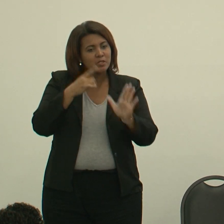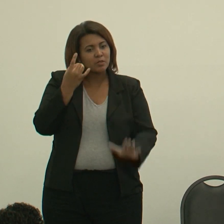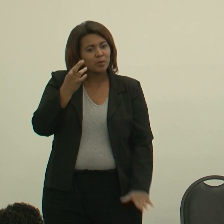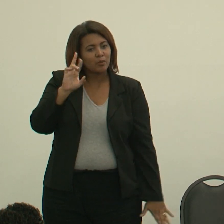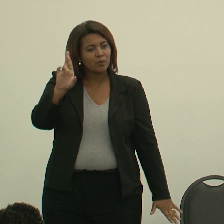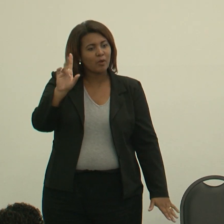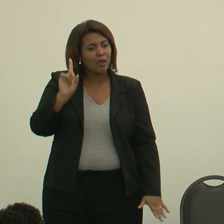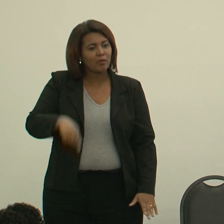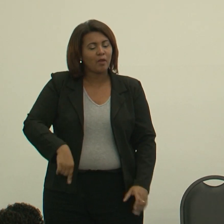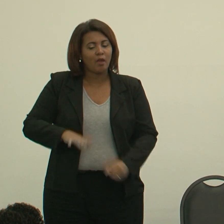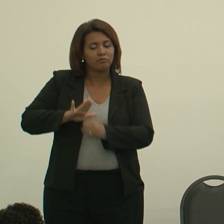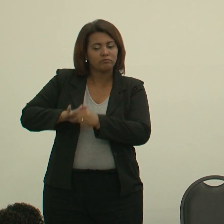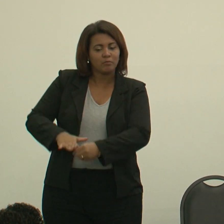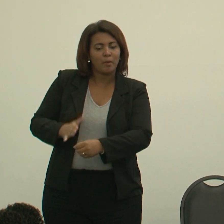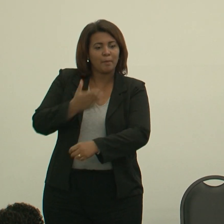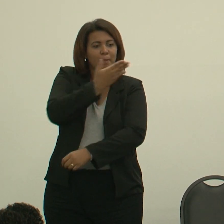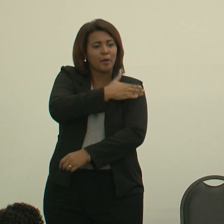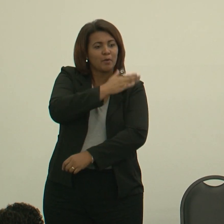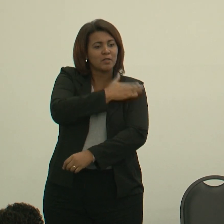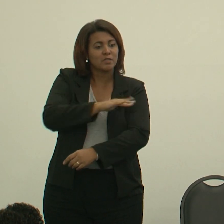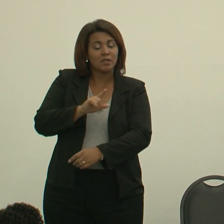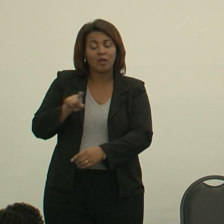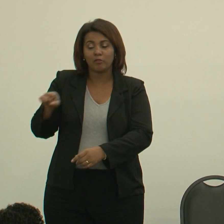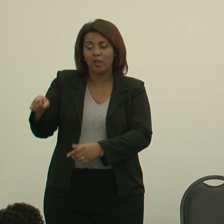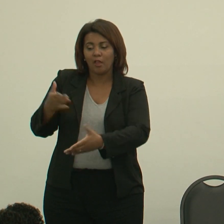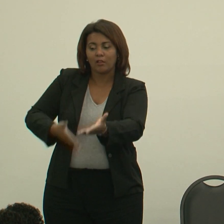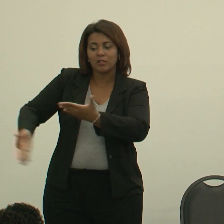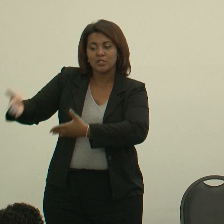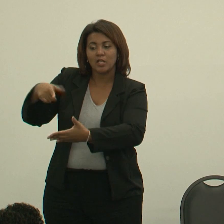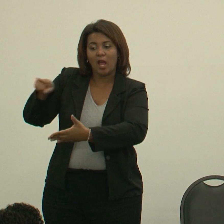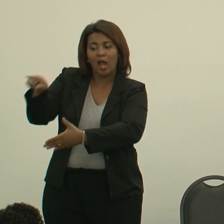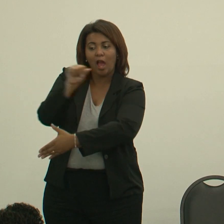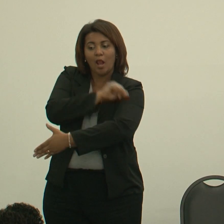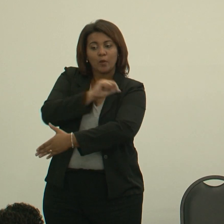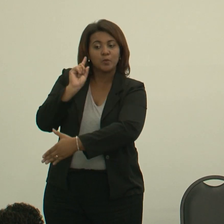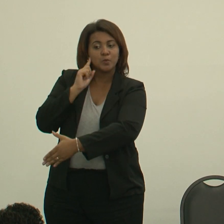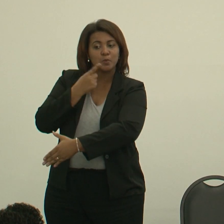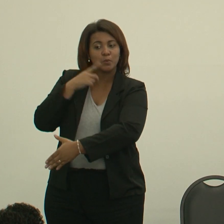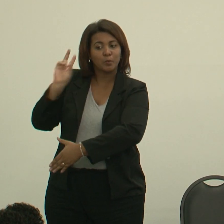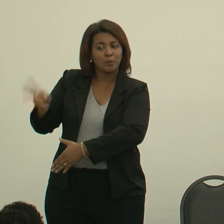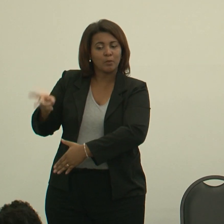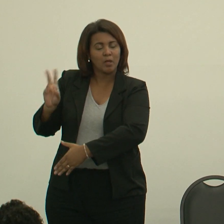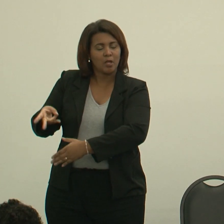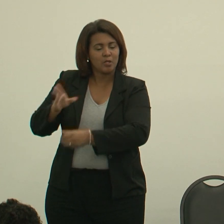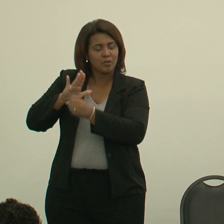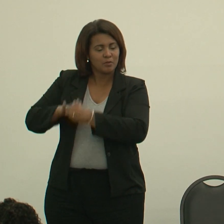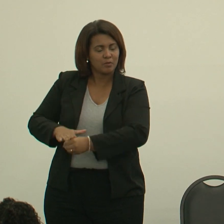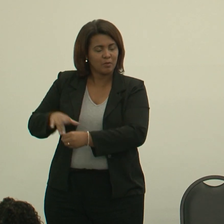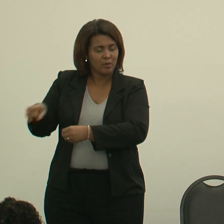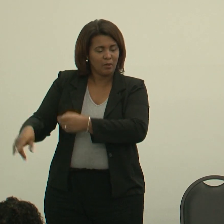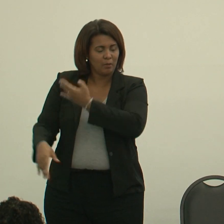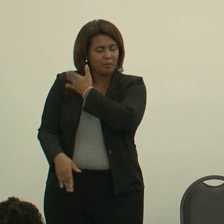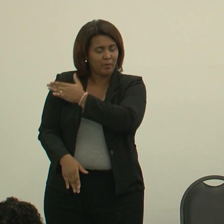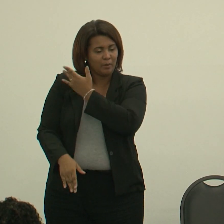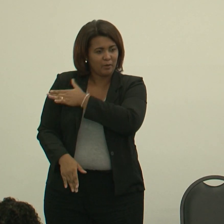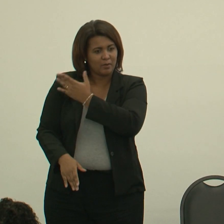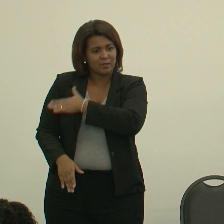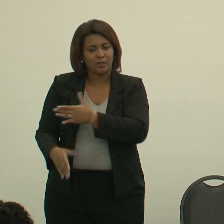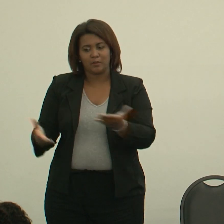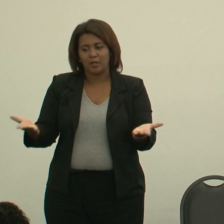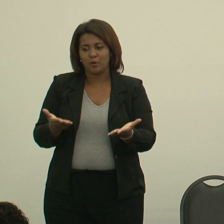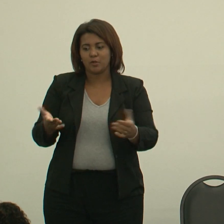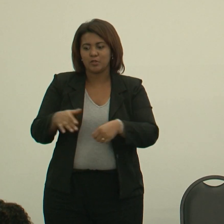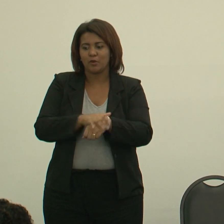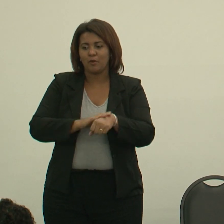sobre preconceito contra e entre alunos surdos. E isso vai atravessar, de certa forma, a conversa que a gente vai ter